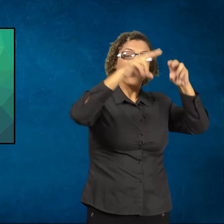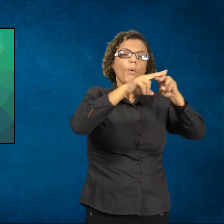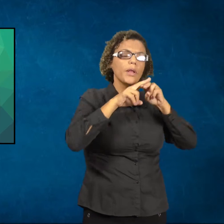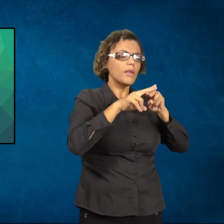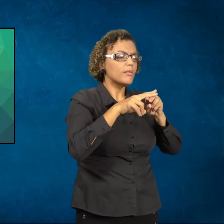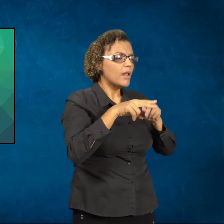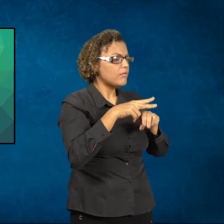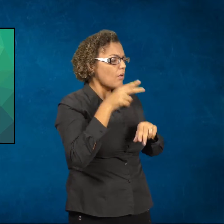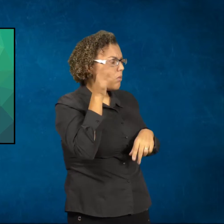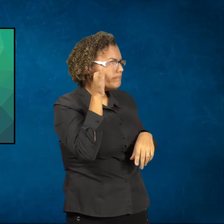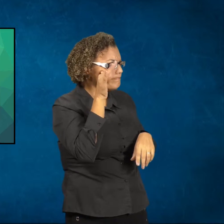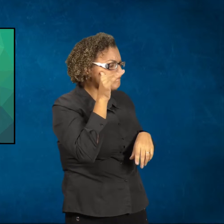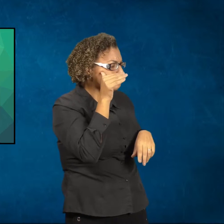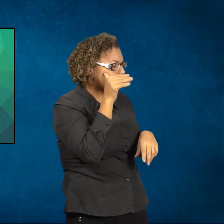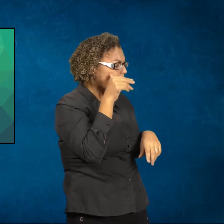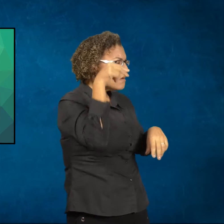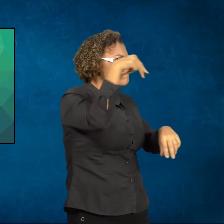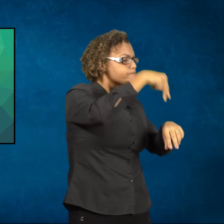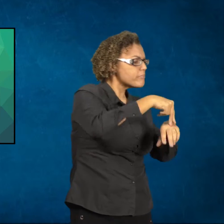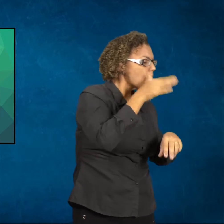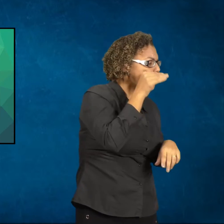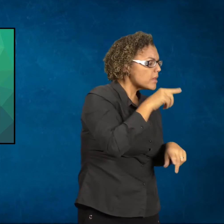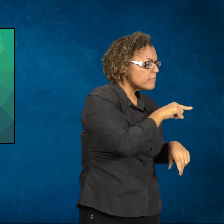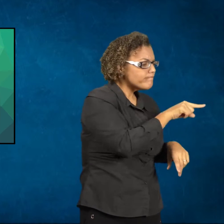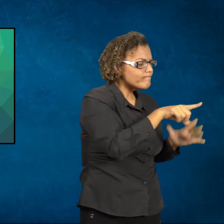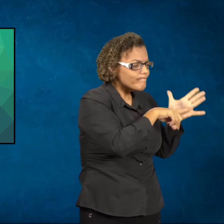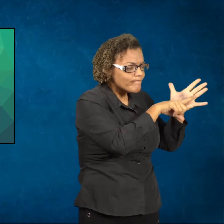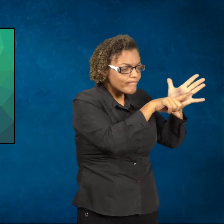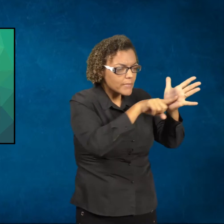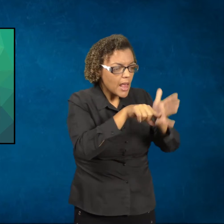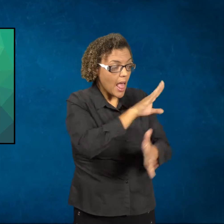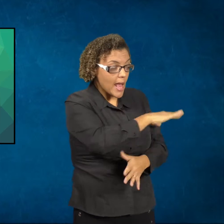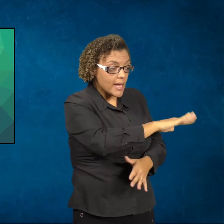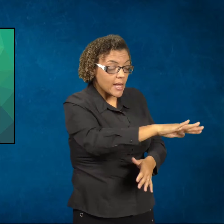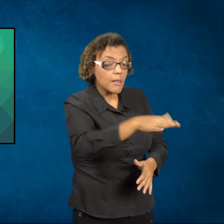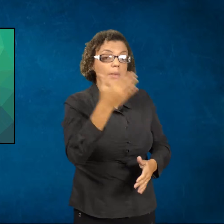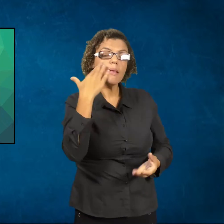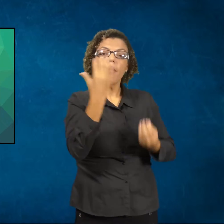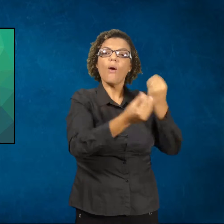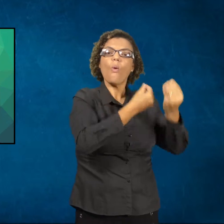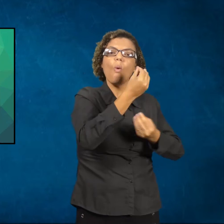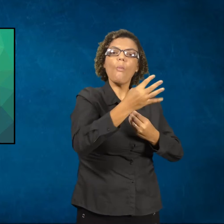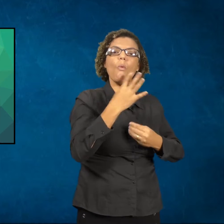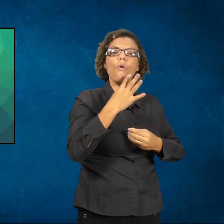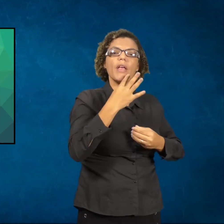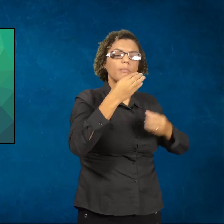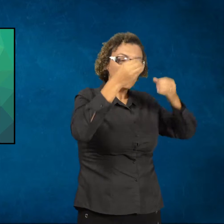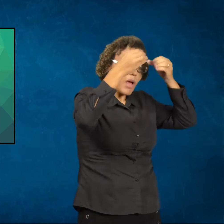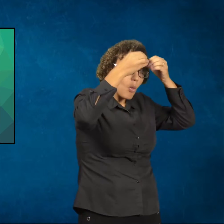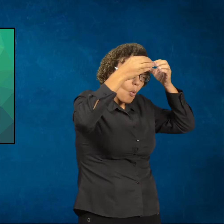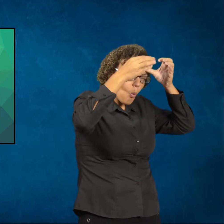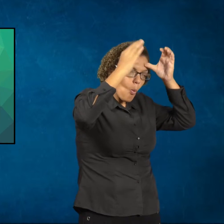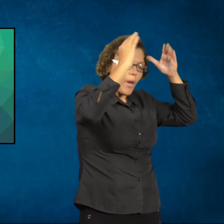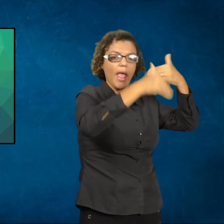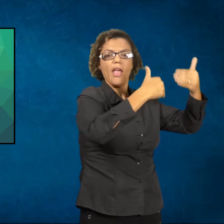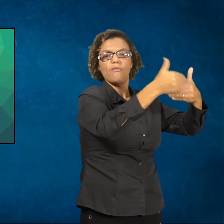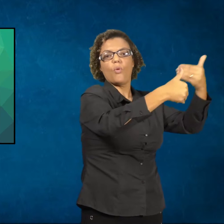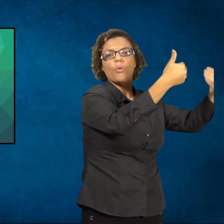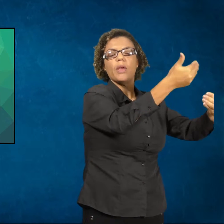e ele começou a investigar a criança para ver como que esse conhecimento vai evoluindo. Quais são as estruturas, quais